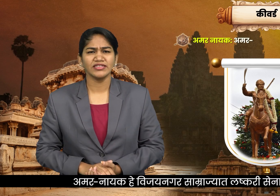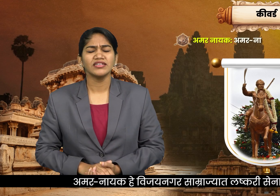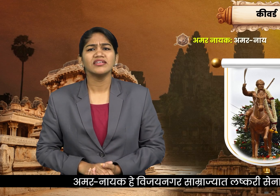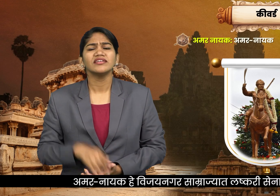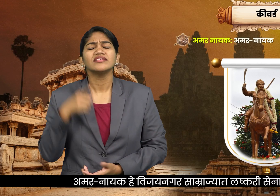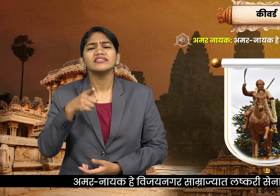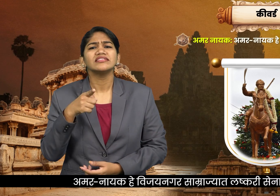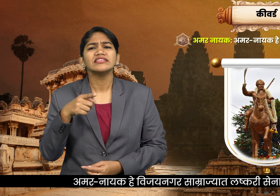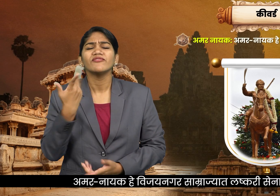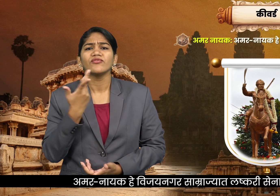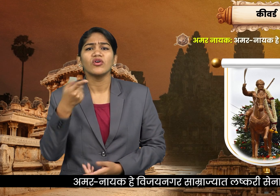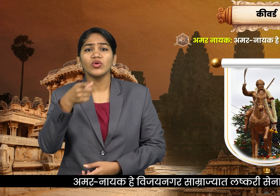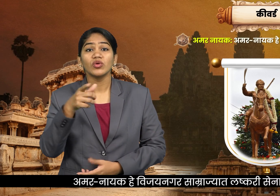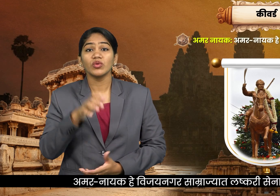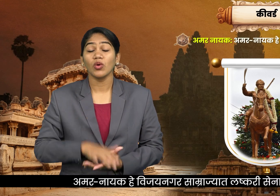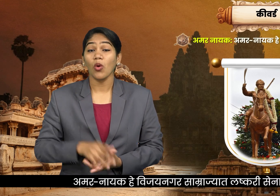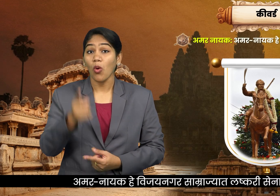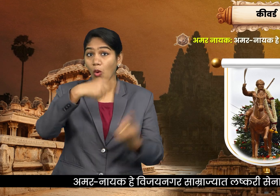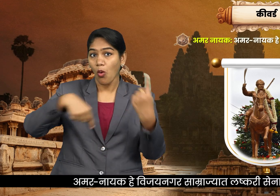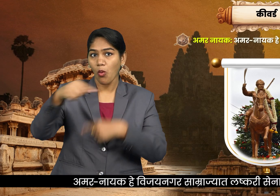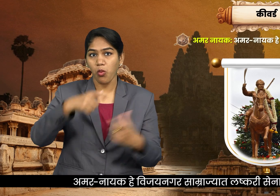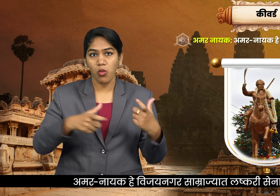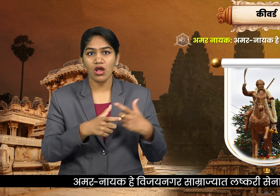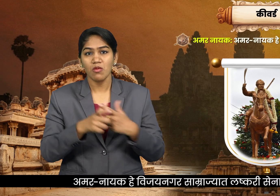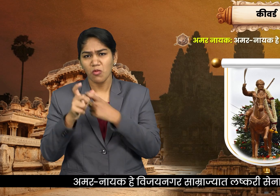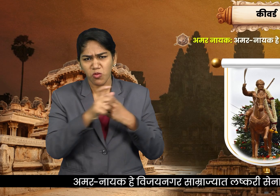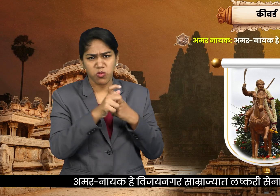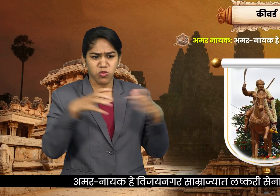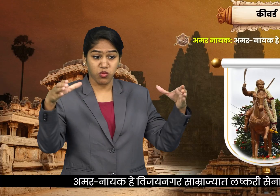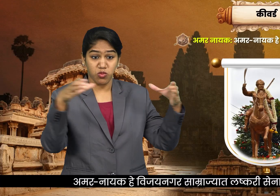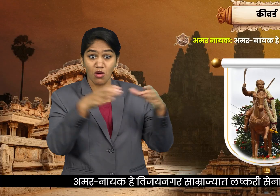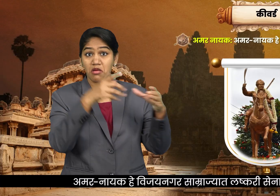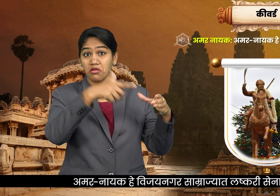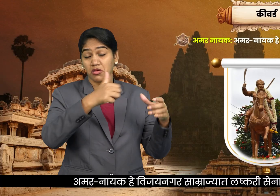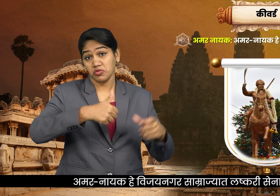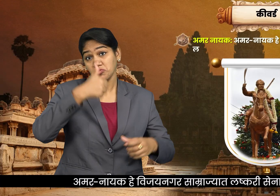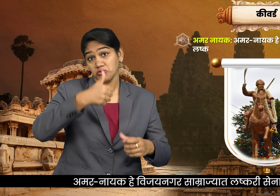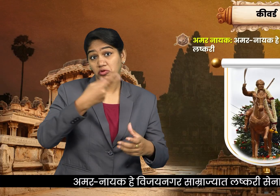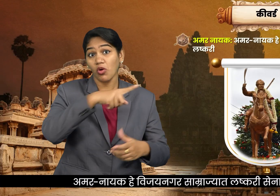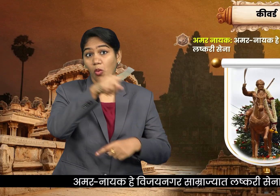अमरनायक हे विजयनगर साम्राज्यात लष्करी सेनापती होते.